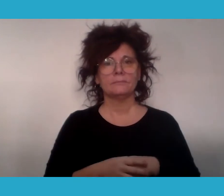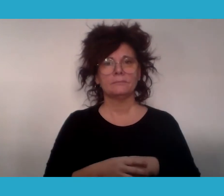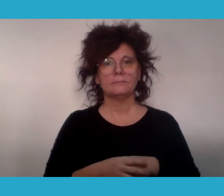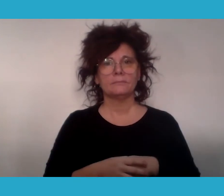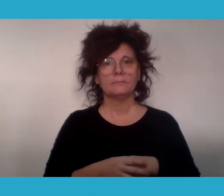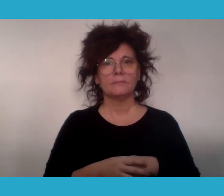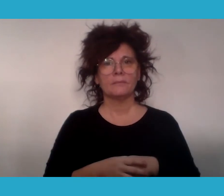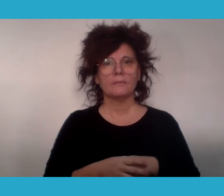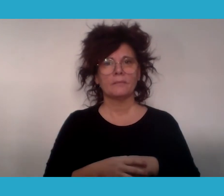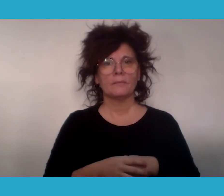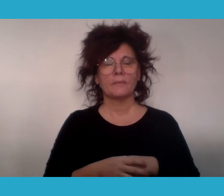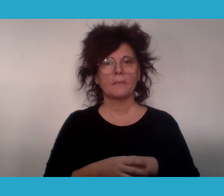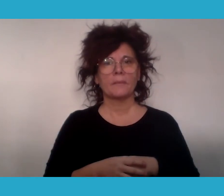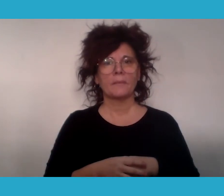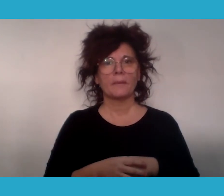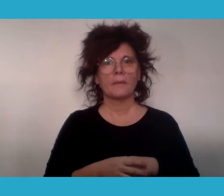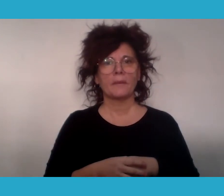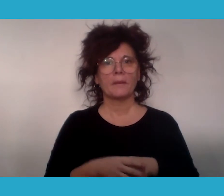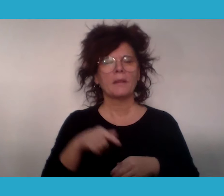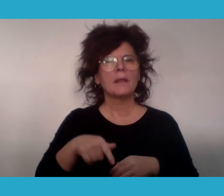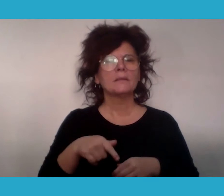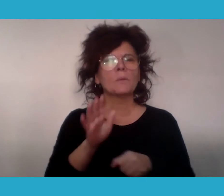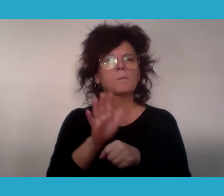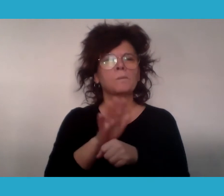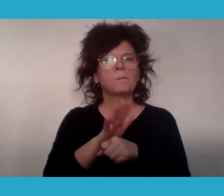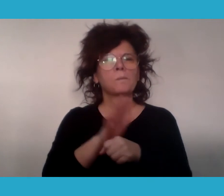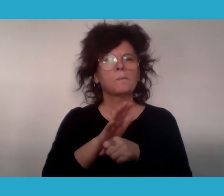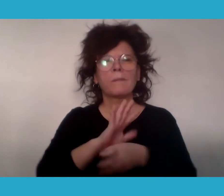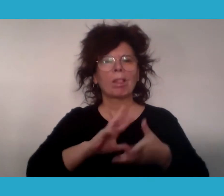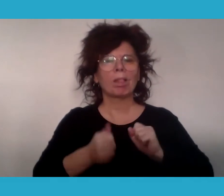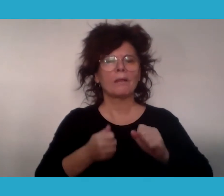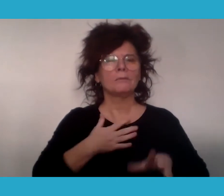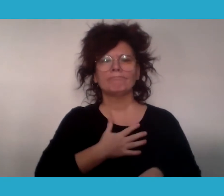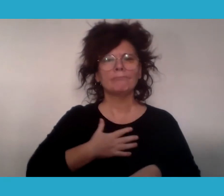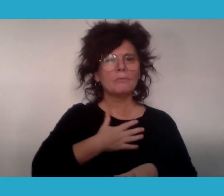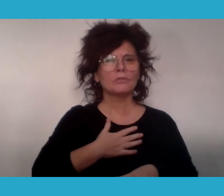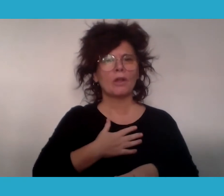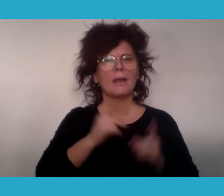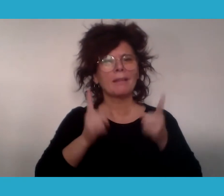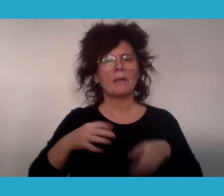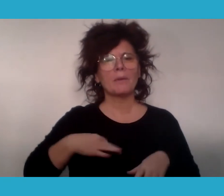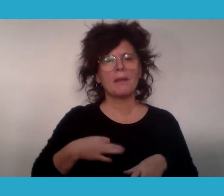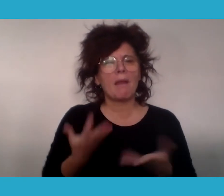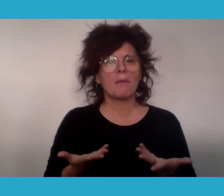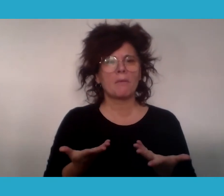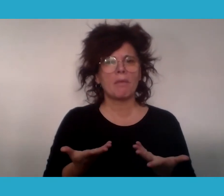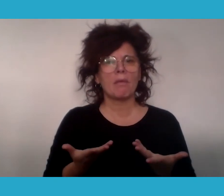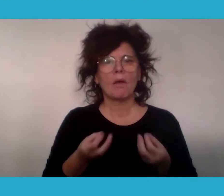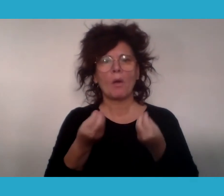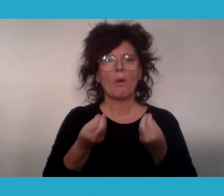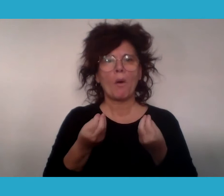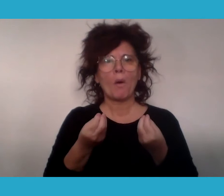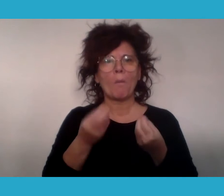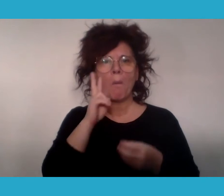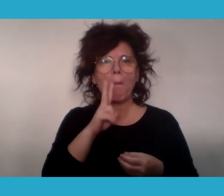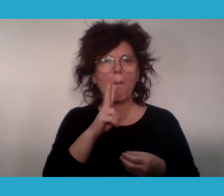a precios los cambios producidos. Se causarán daños emocionales y en casi todos los ámbitos de sus vidas, por lo que no tienen percepción negativa